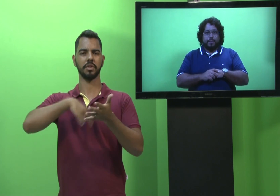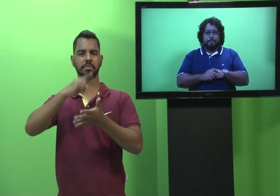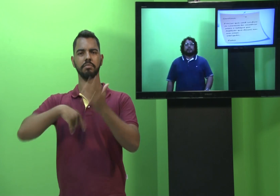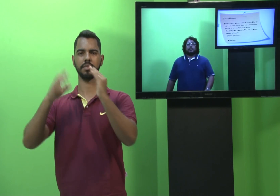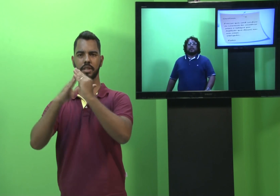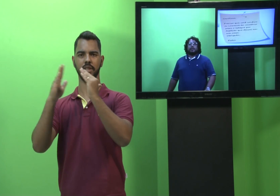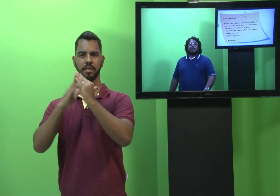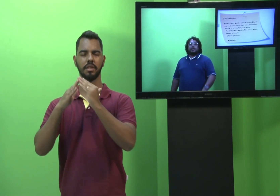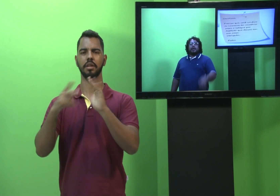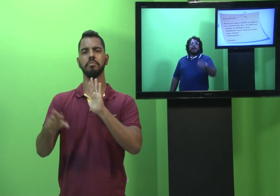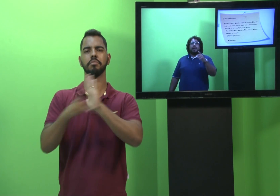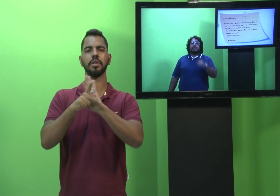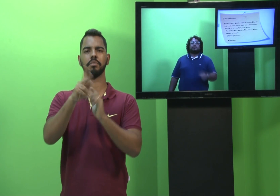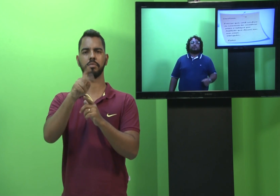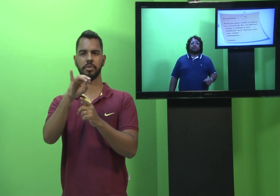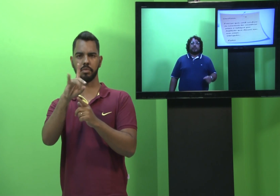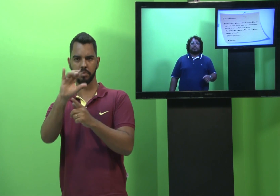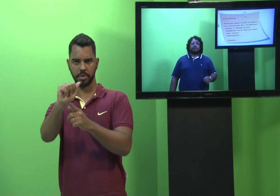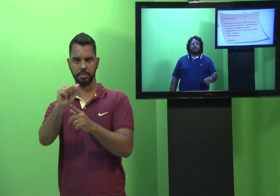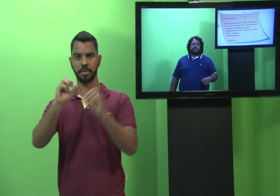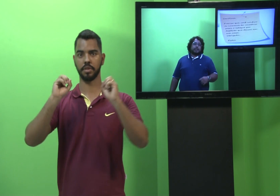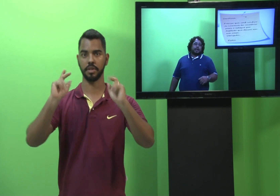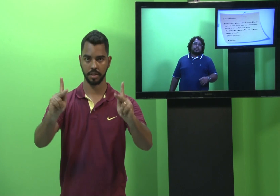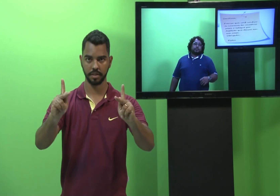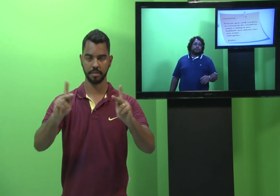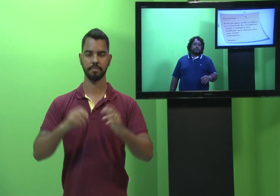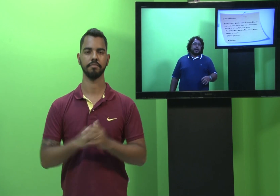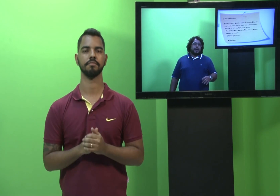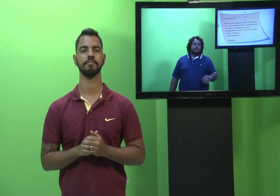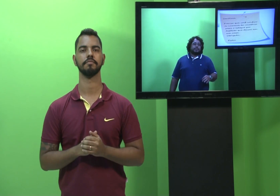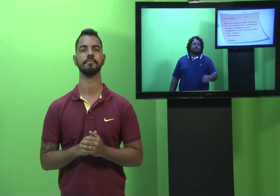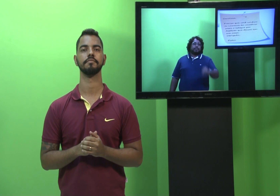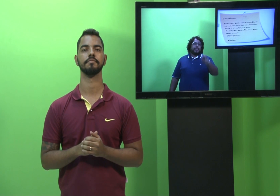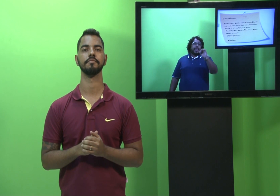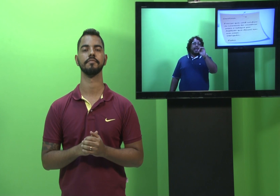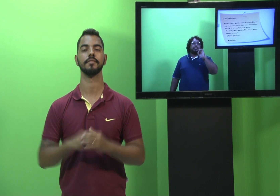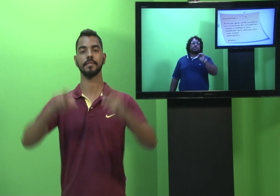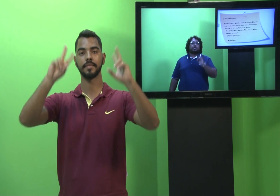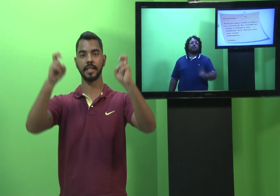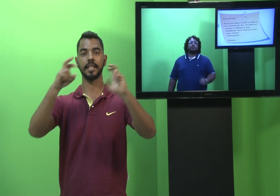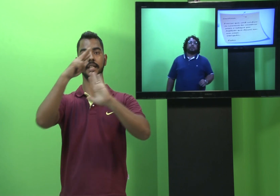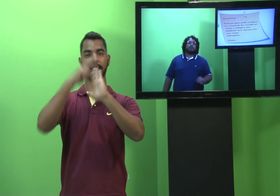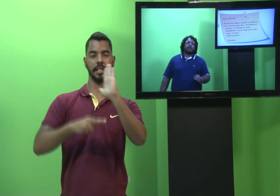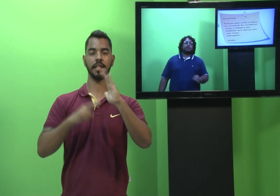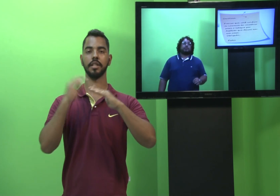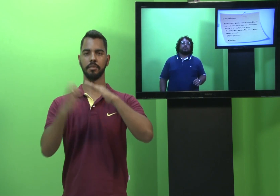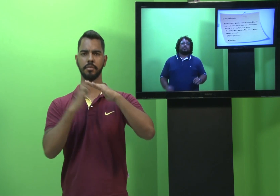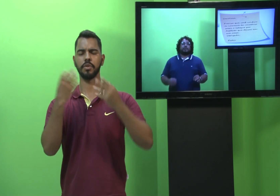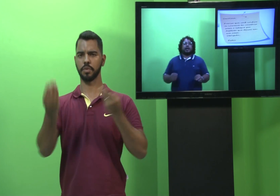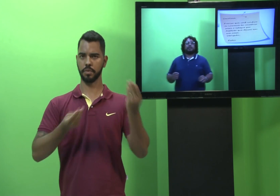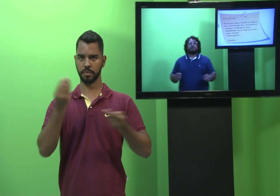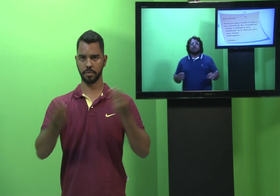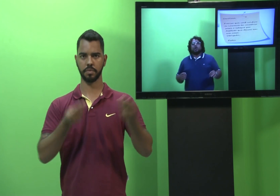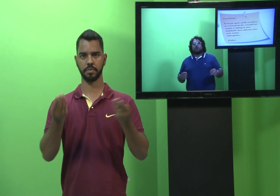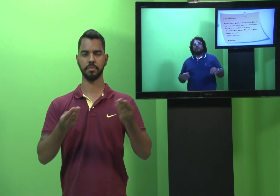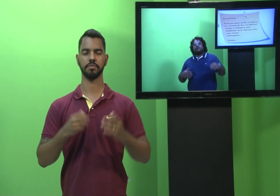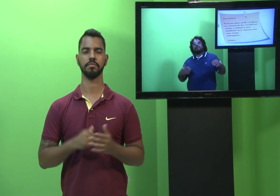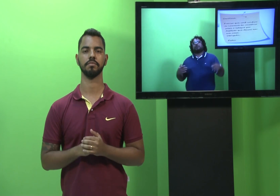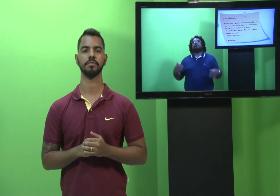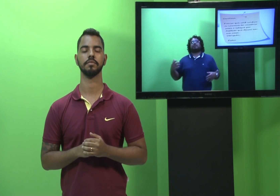Ok? Redações de textos empresariais e oficiais. Esse tipo de escrita são atividades com formas de